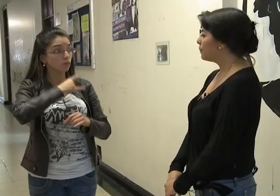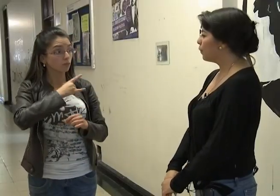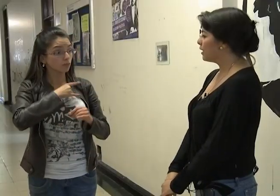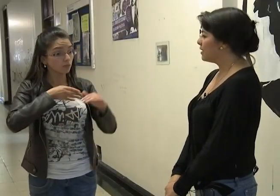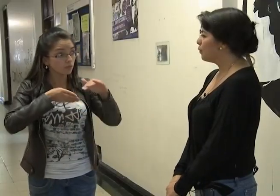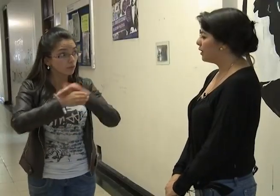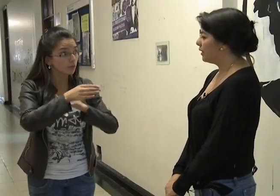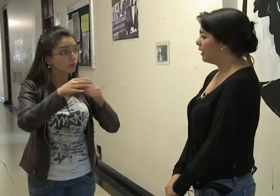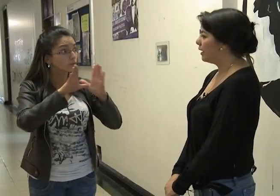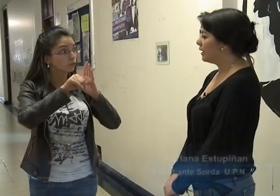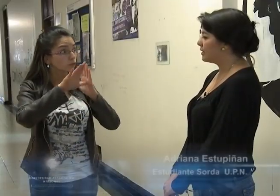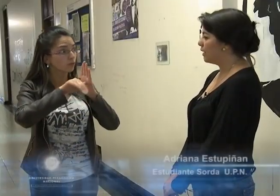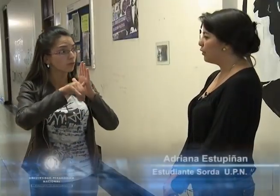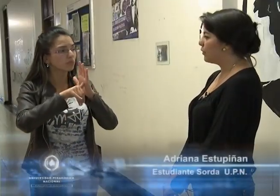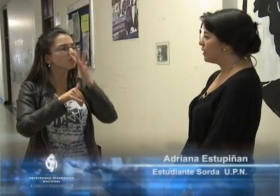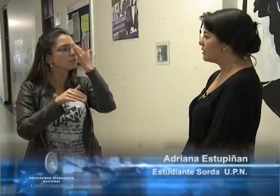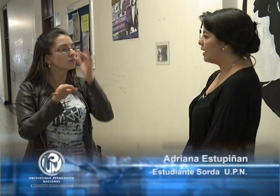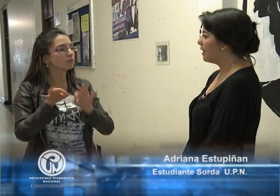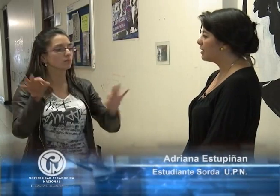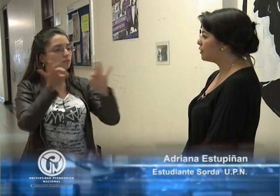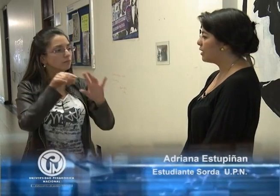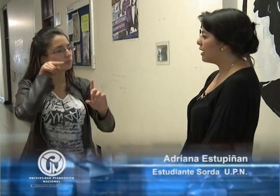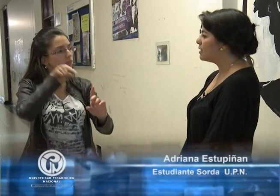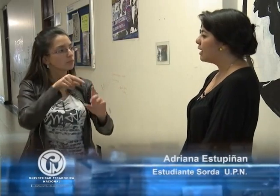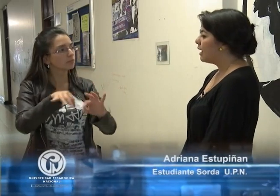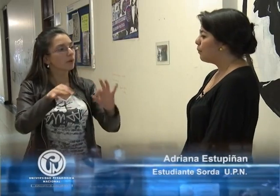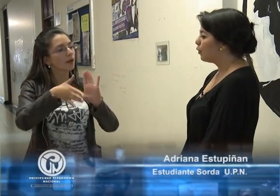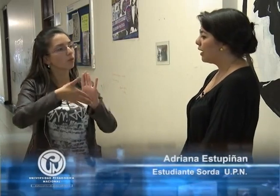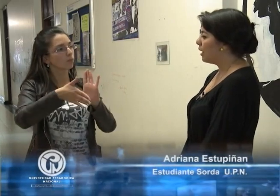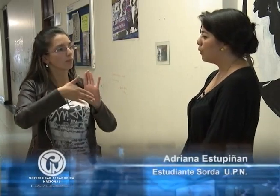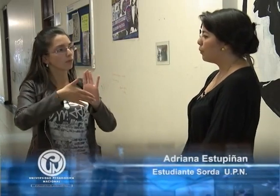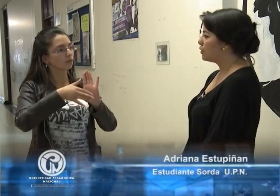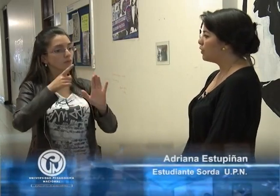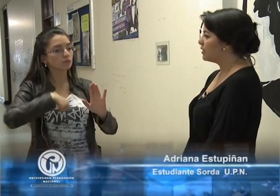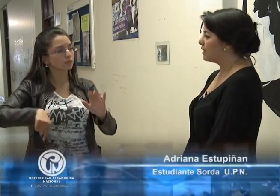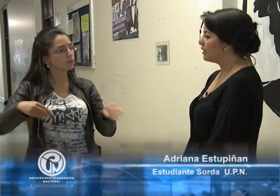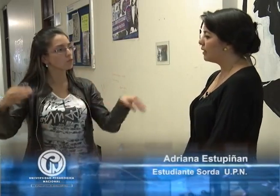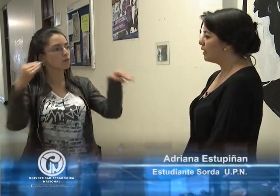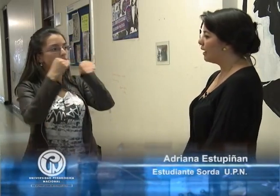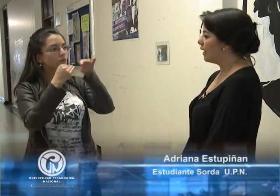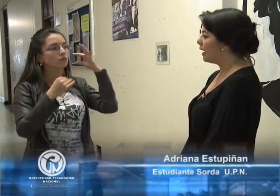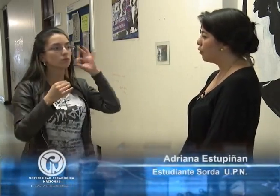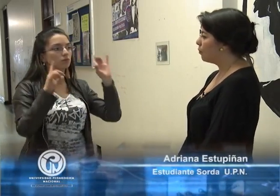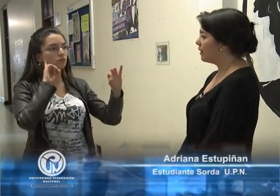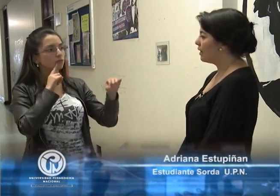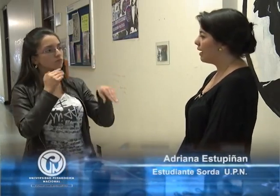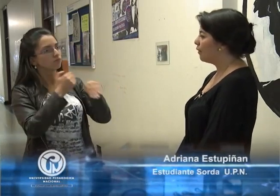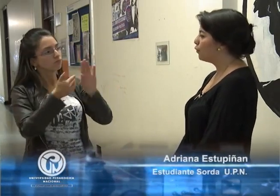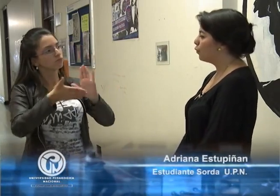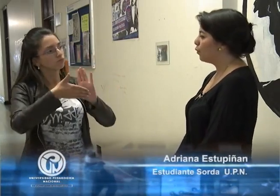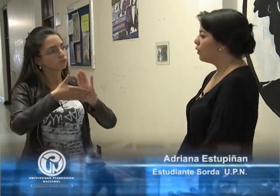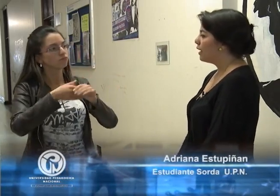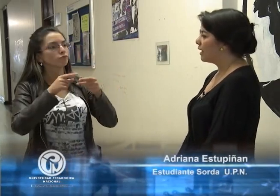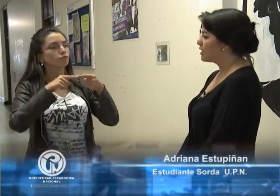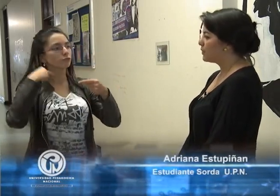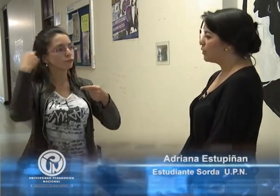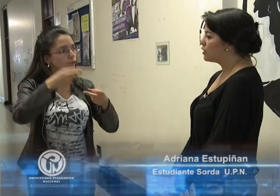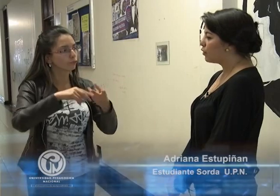¿Por qué es importante ingresar a la Universidad de Sociales? Porque el propósito de ella quiere argumentar al futuro que las personas sordas